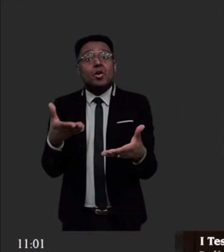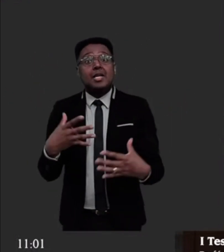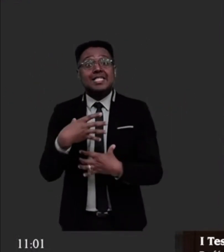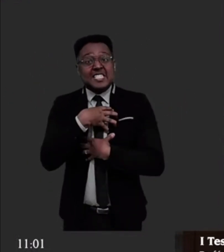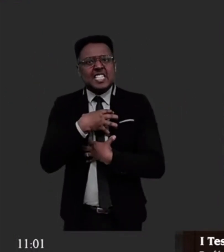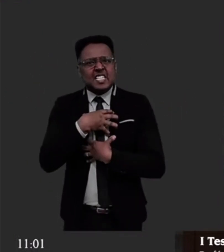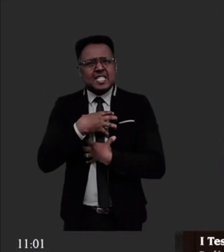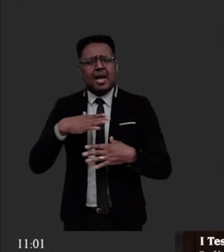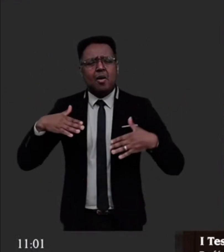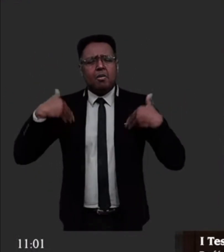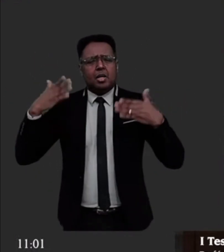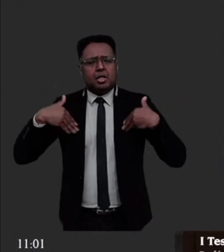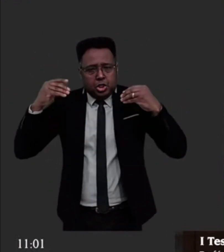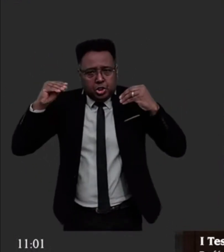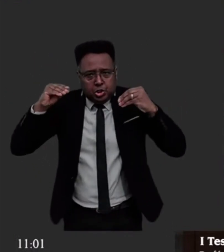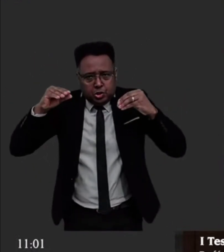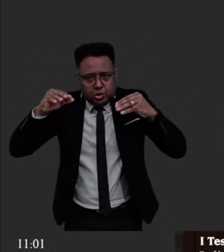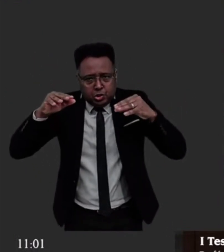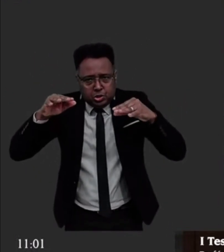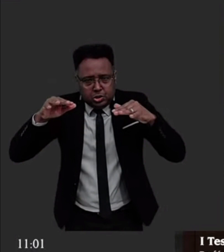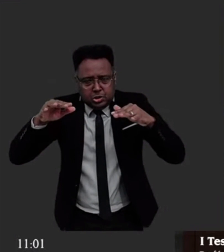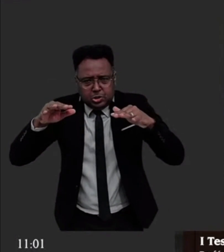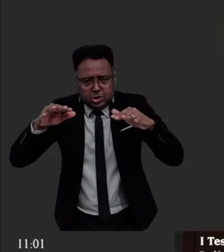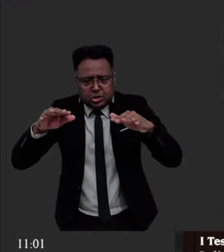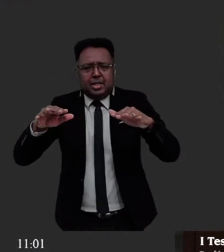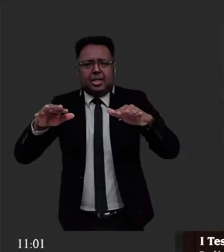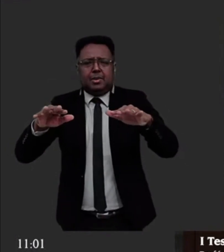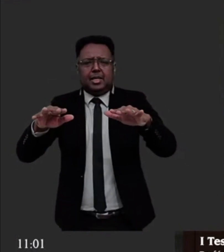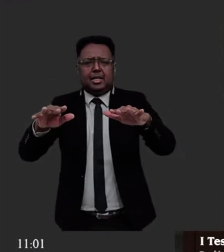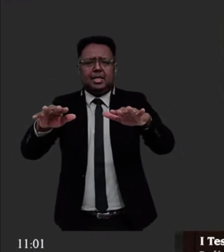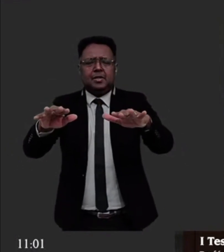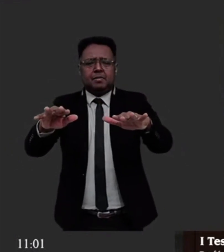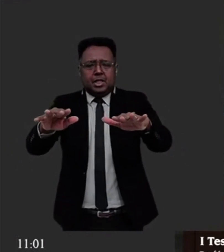alegria multiplicada em nosso ser,